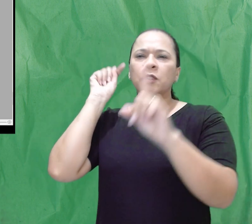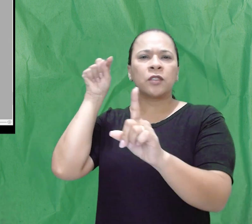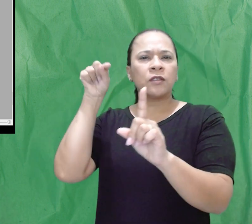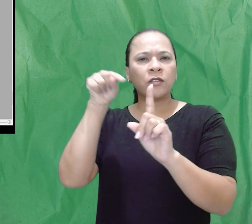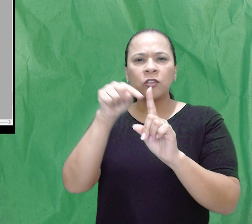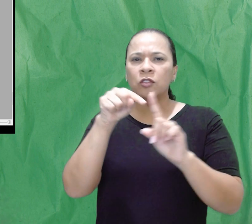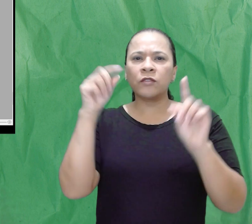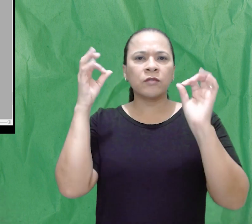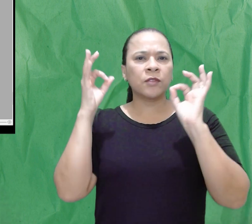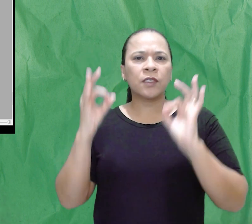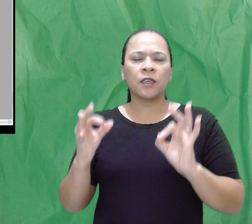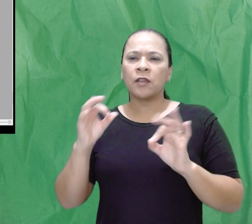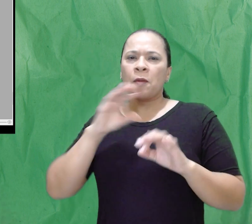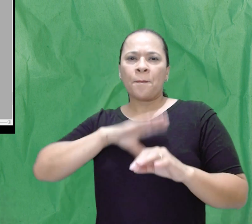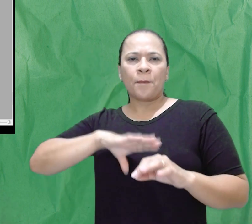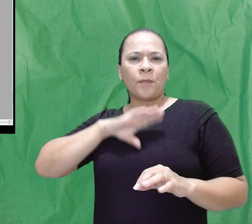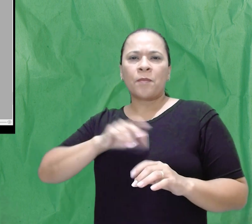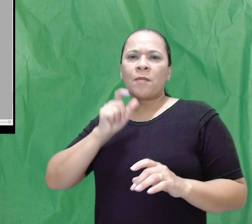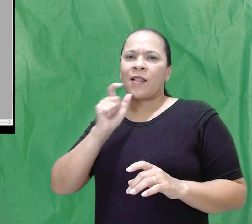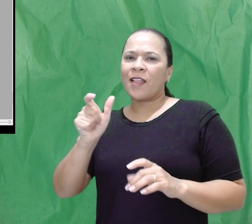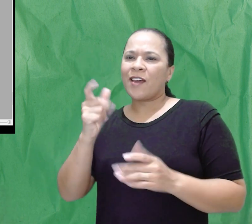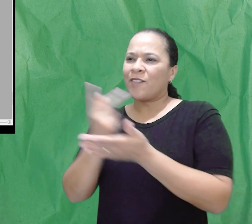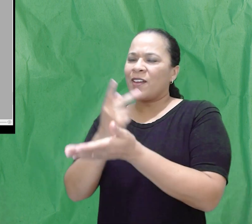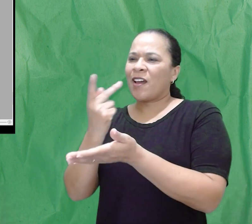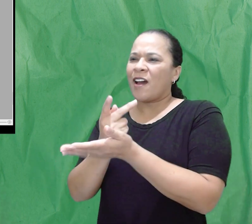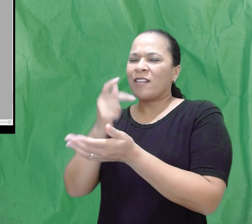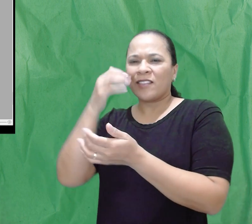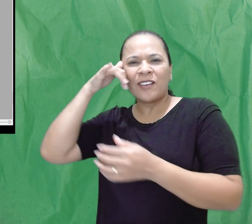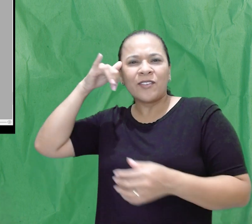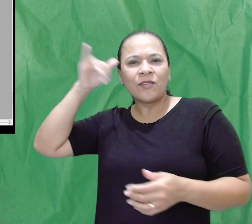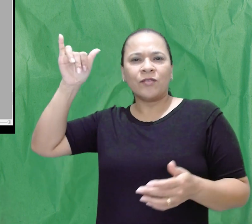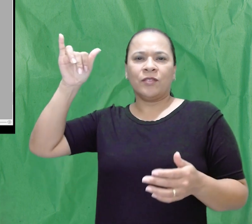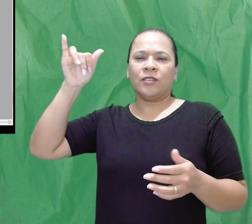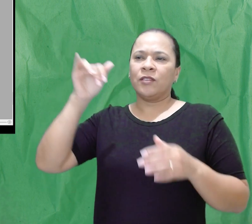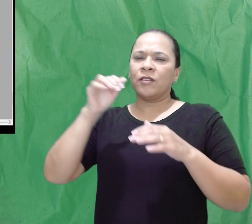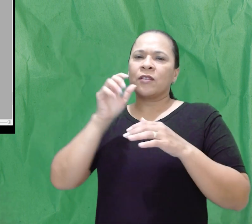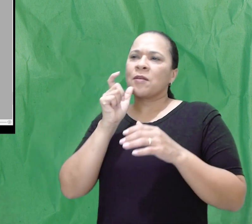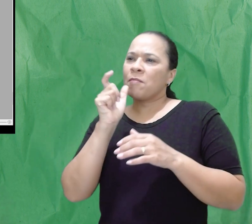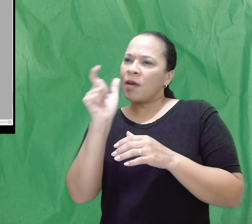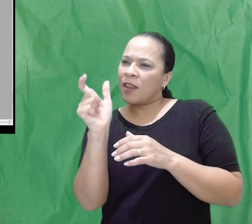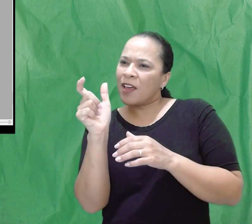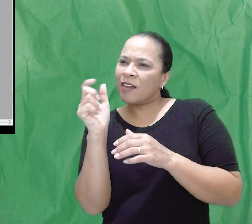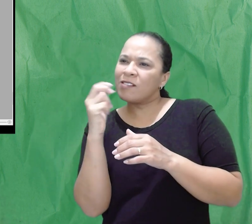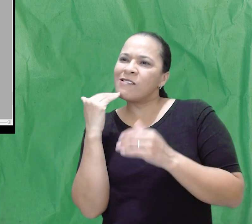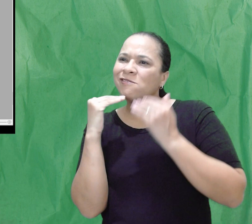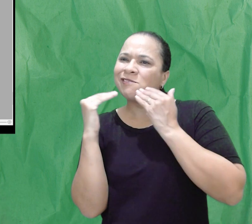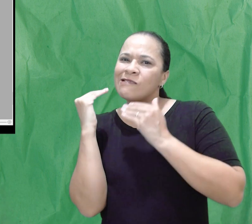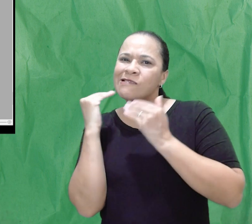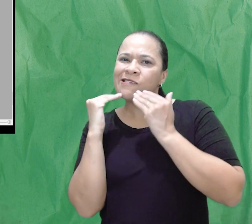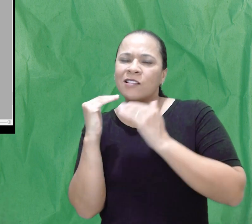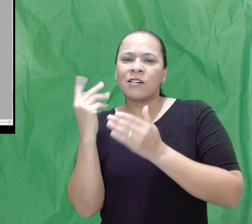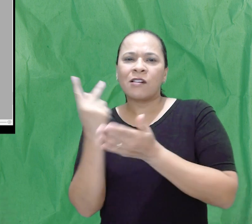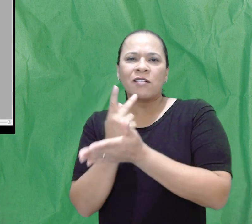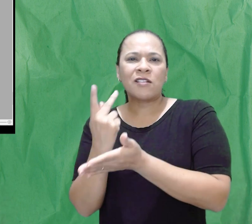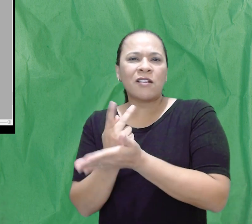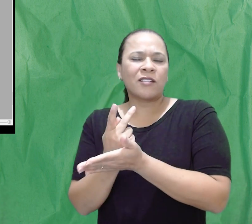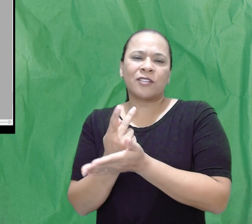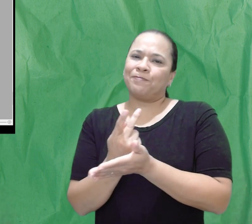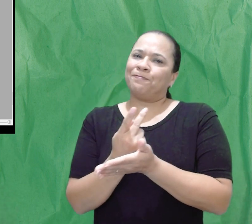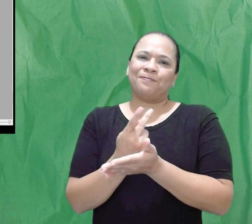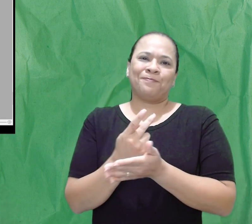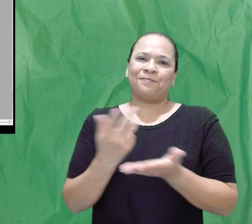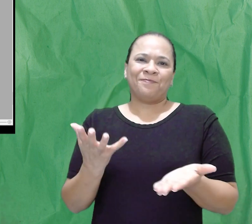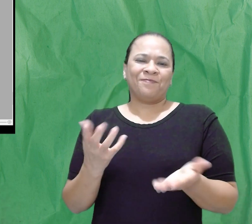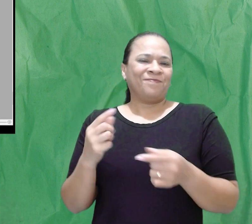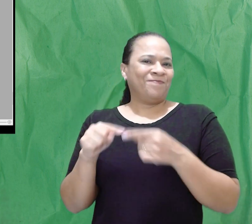clara, objetiva, sem erros de português. Então, e a comunicação escrita é uma habilidade que precisa ser